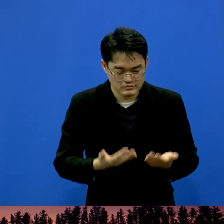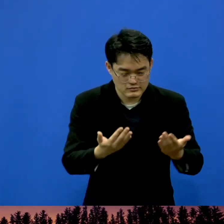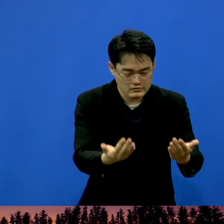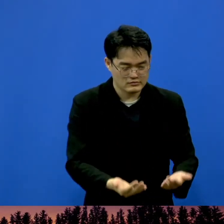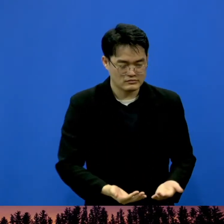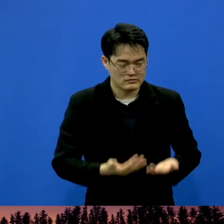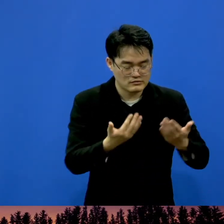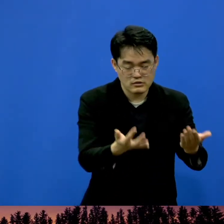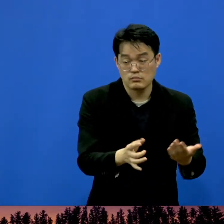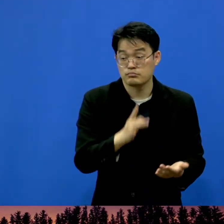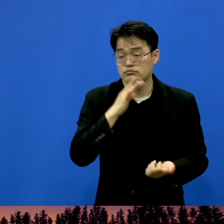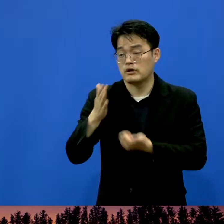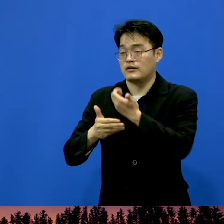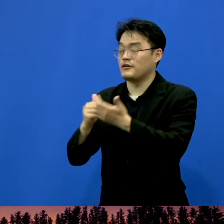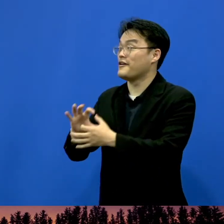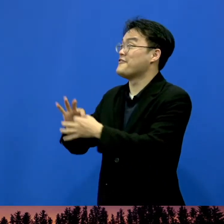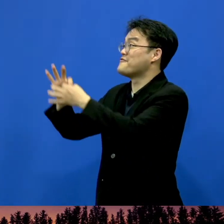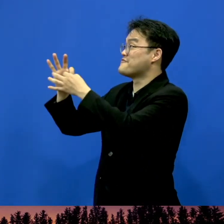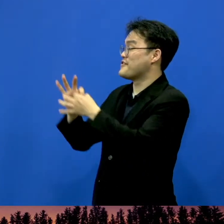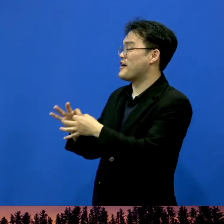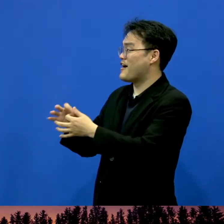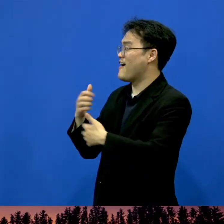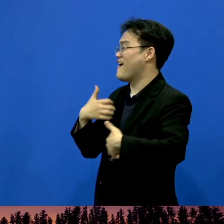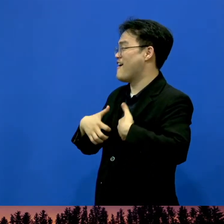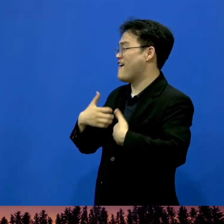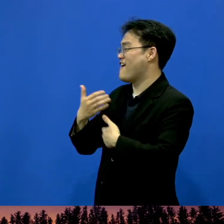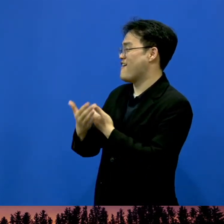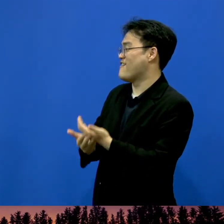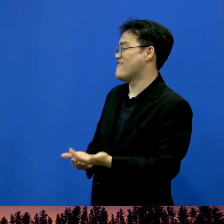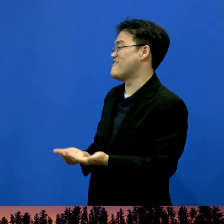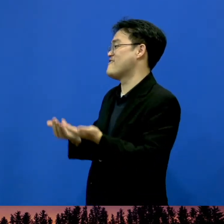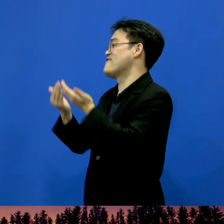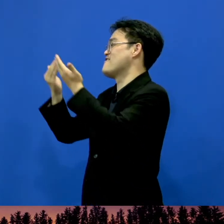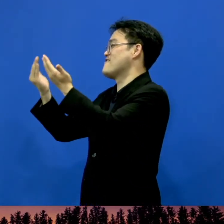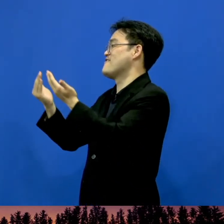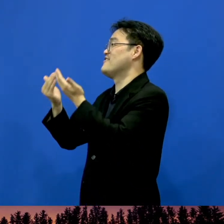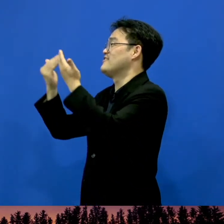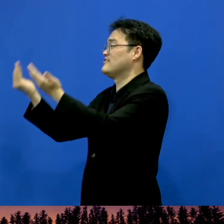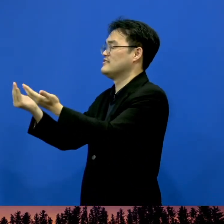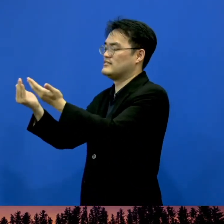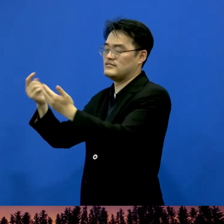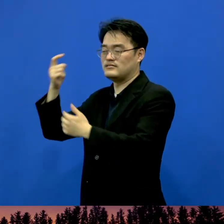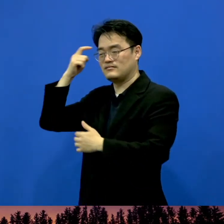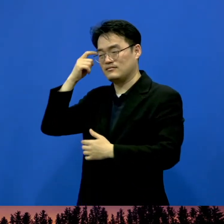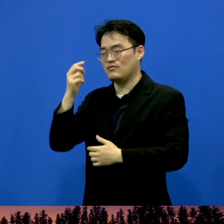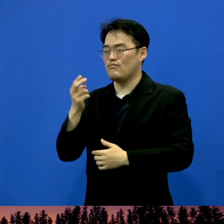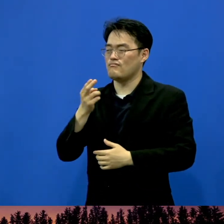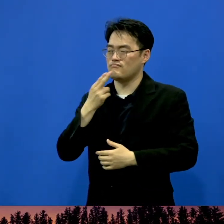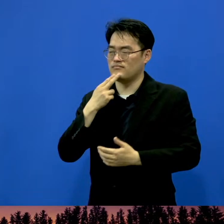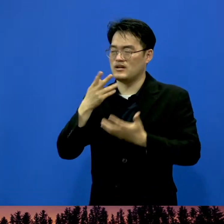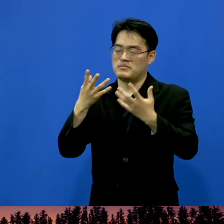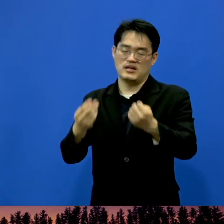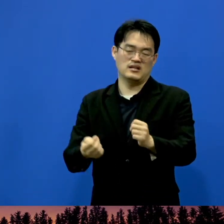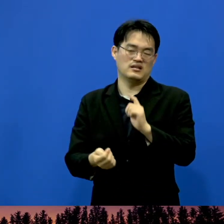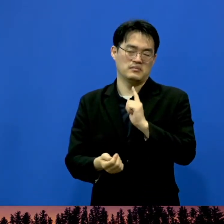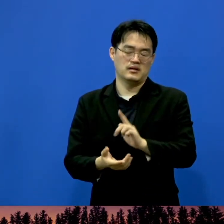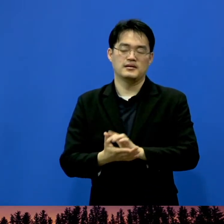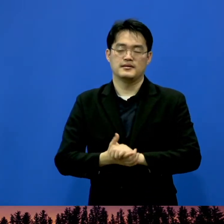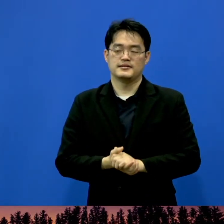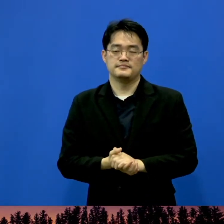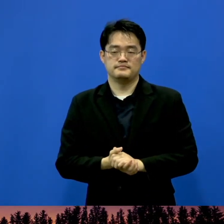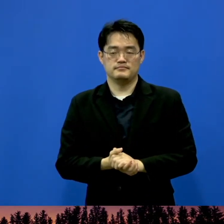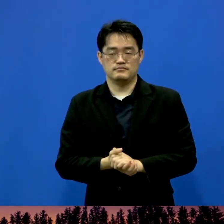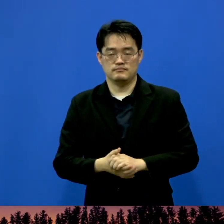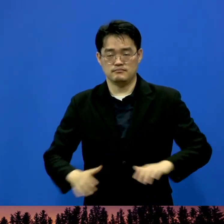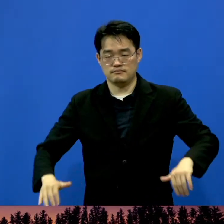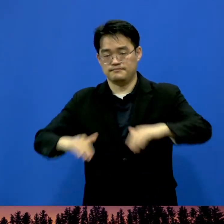거지, 하나님과에서 열려진 마음 속에서 하나님을 위해서 내가 삶을 드린다, 이런 관점에서 헌신이 아닌 경우가 많아요. 그러니까 이